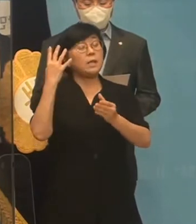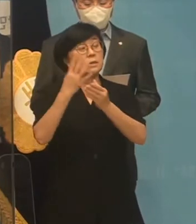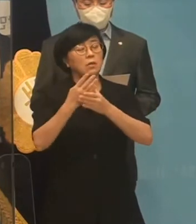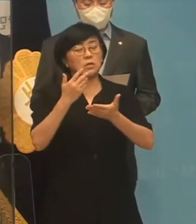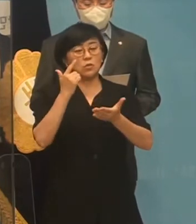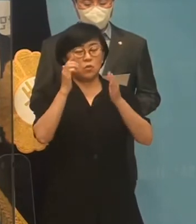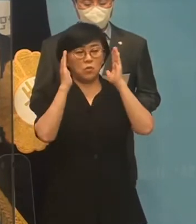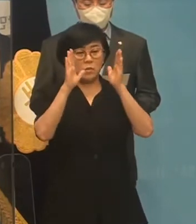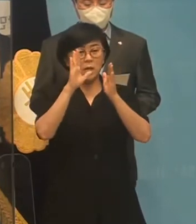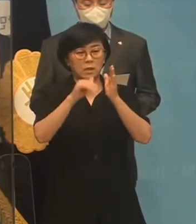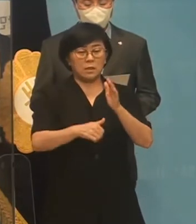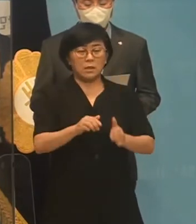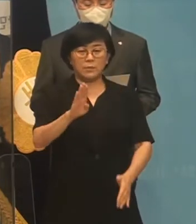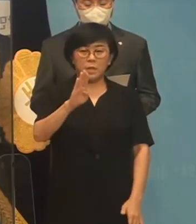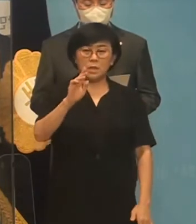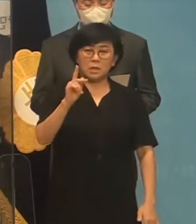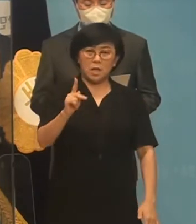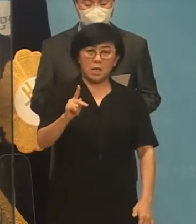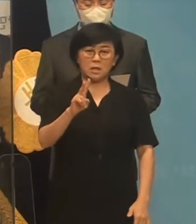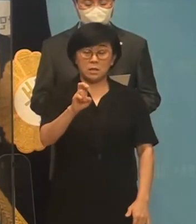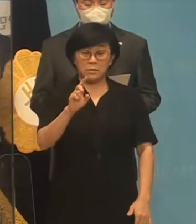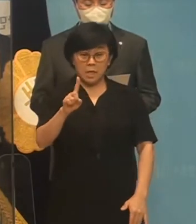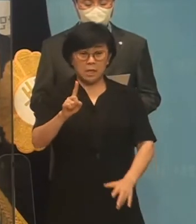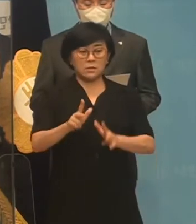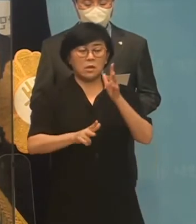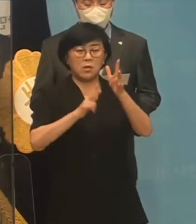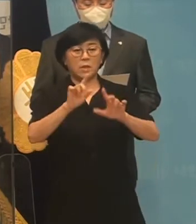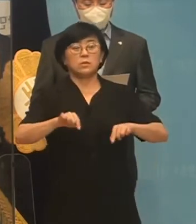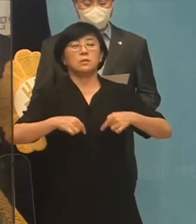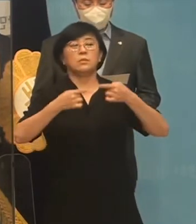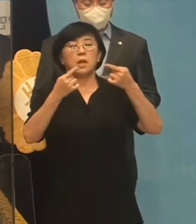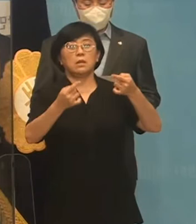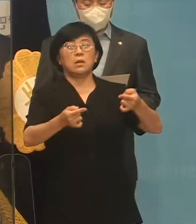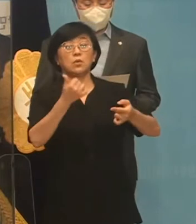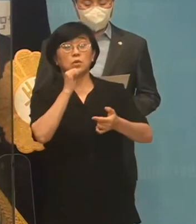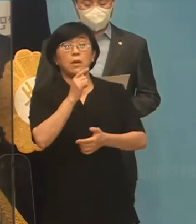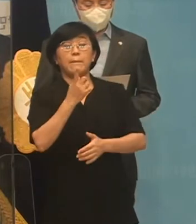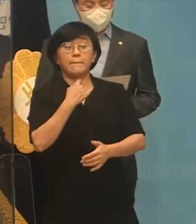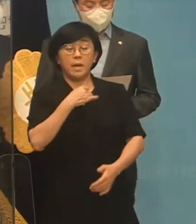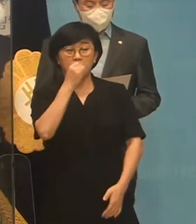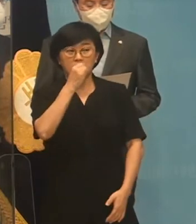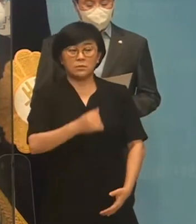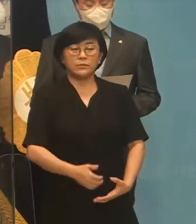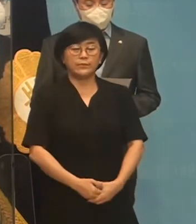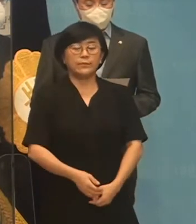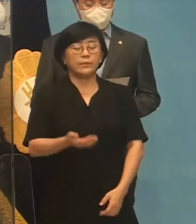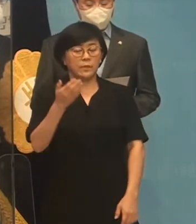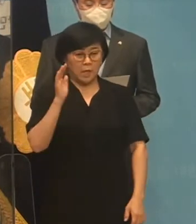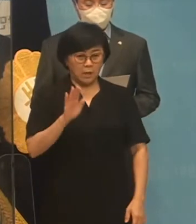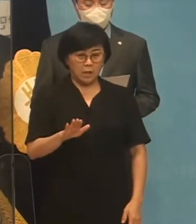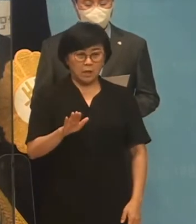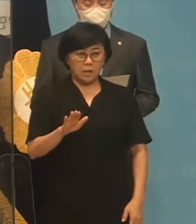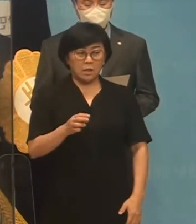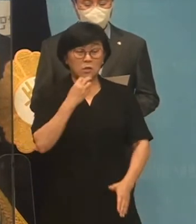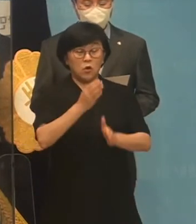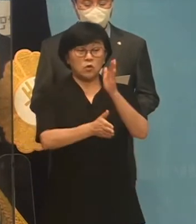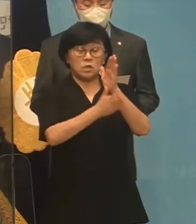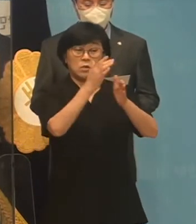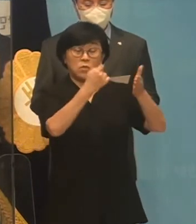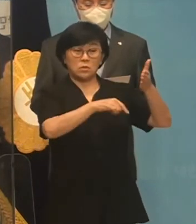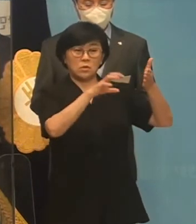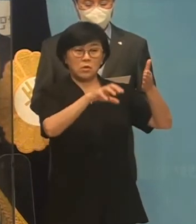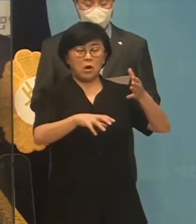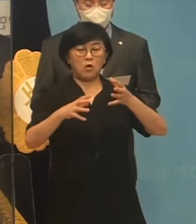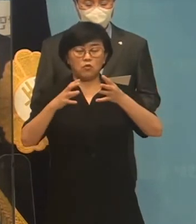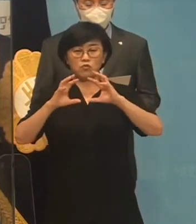때 BK21 사업에도 참여했다고 자신을 소개했습니다. 그러나 서울시 교육청과